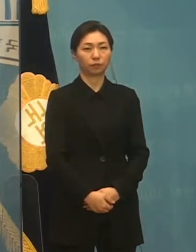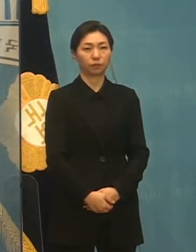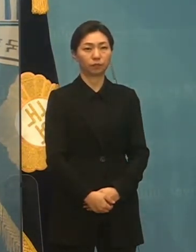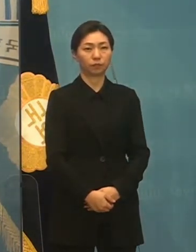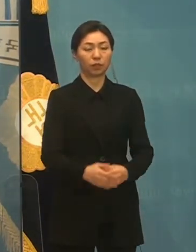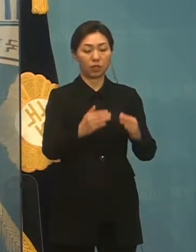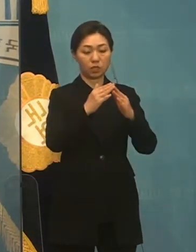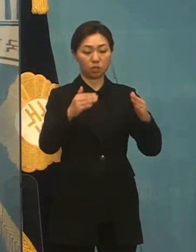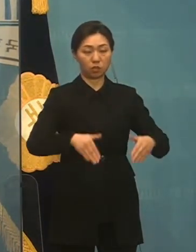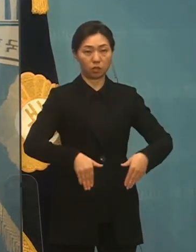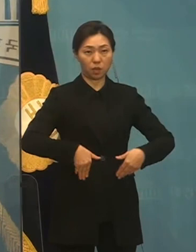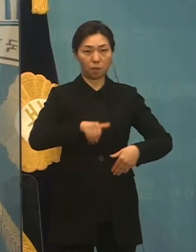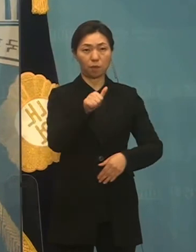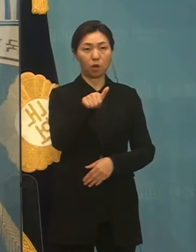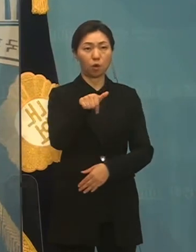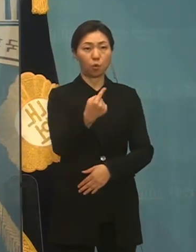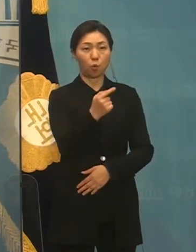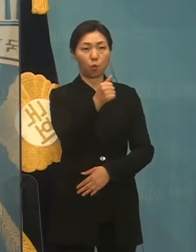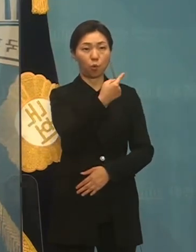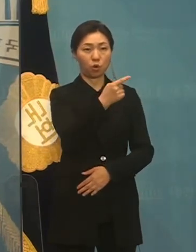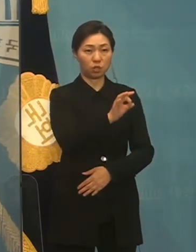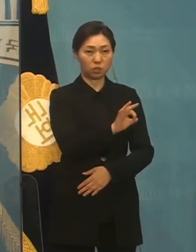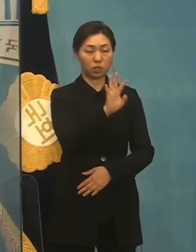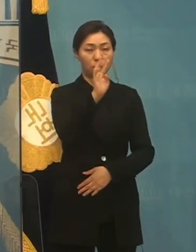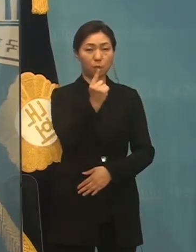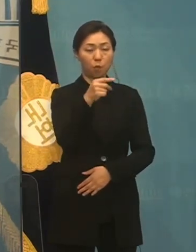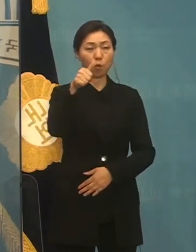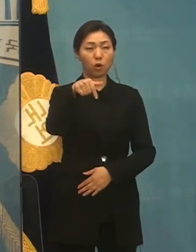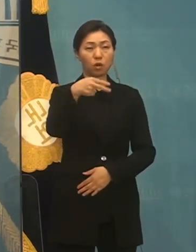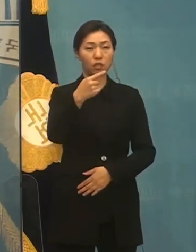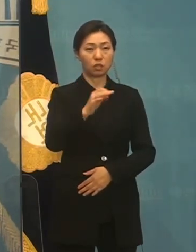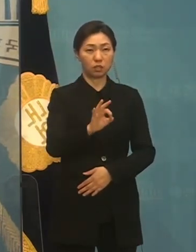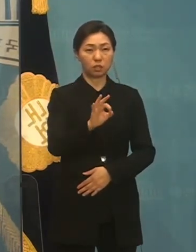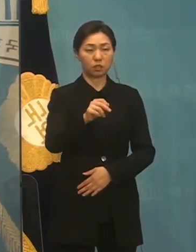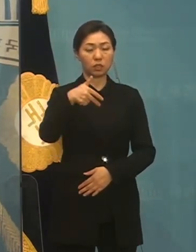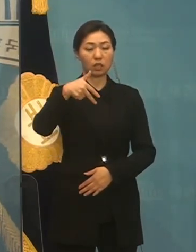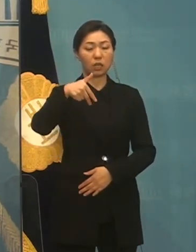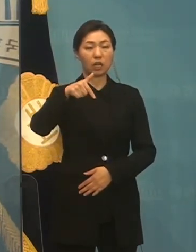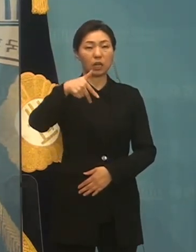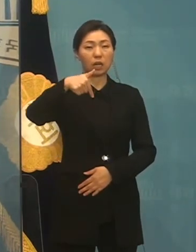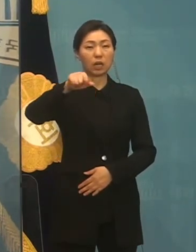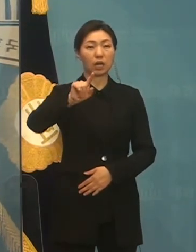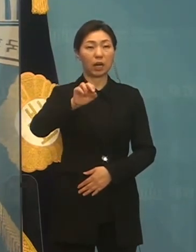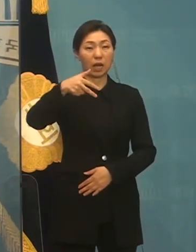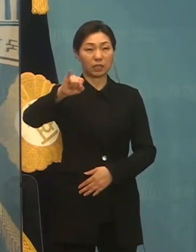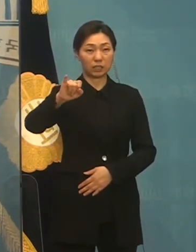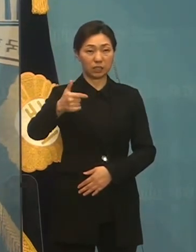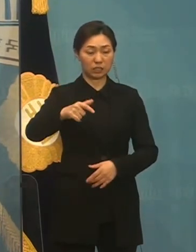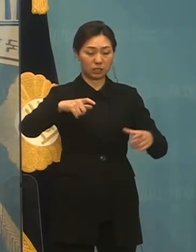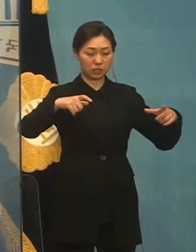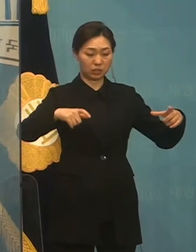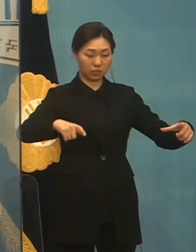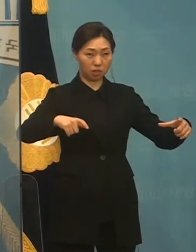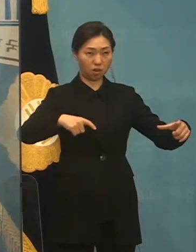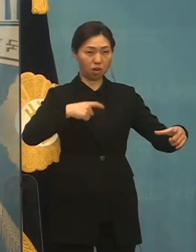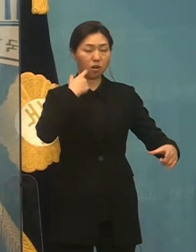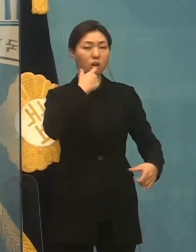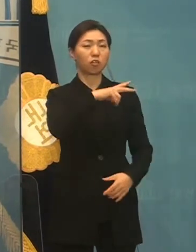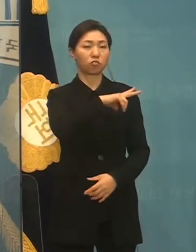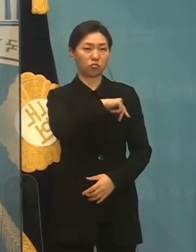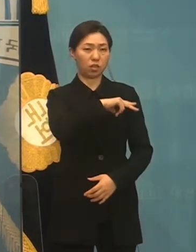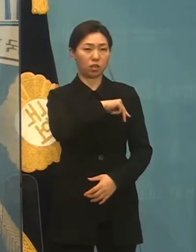네, 전남 고흥군, 보성군, 장흥군, 강진군 김승남 의원입니다. 기자회견문 낭독을